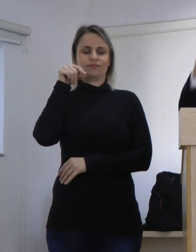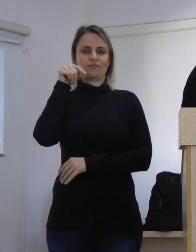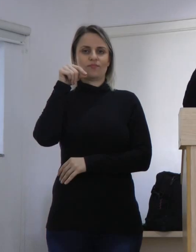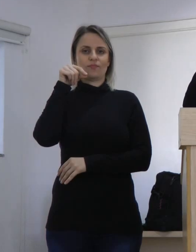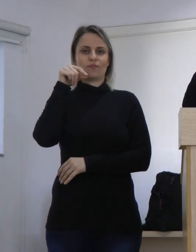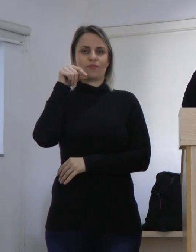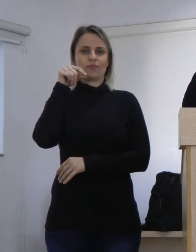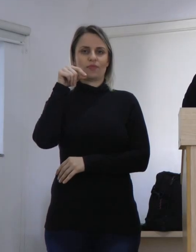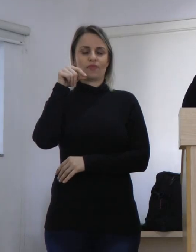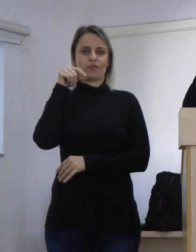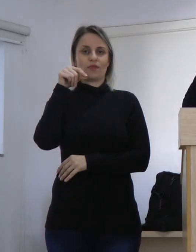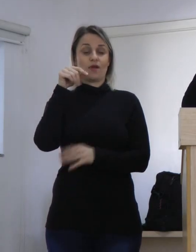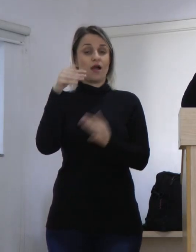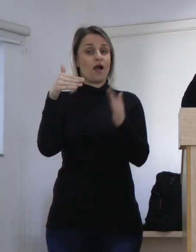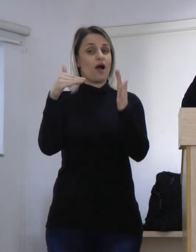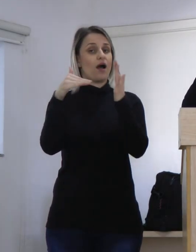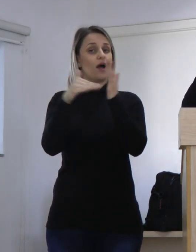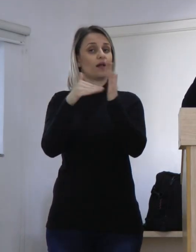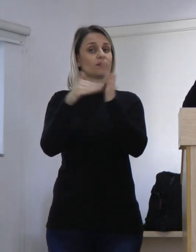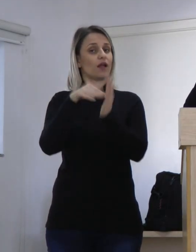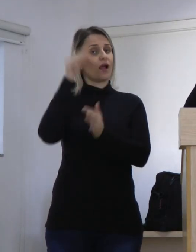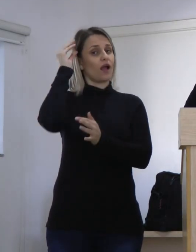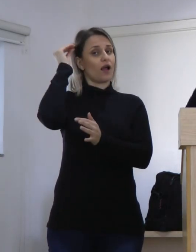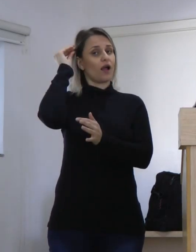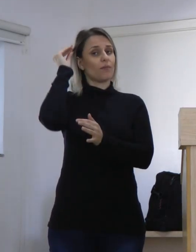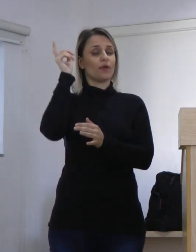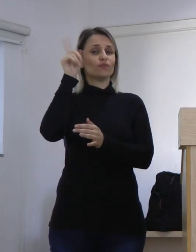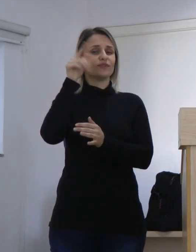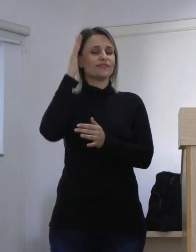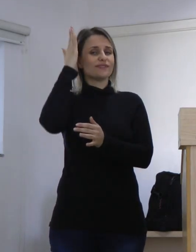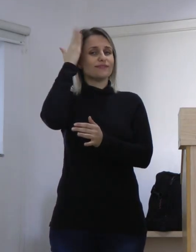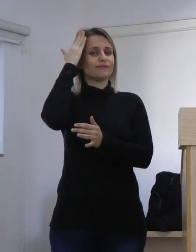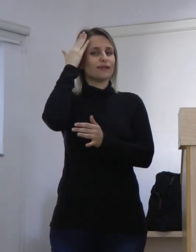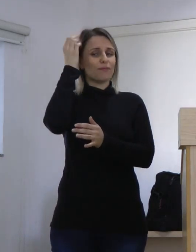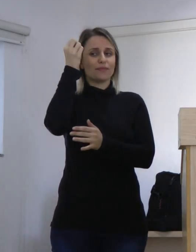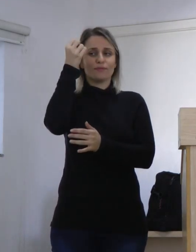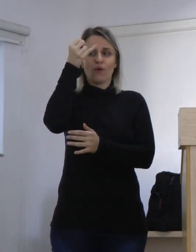Até os cabelos de vossas cabeças estão todos contados.